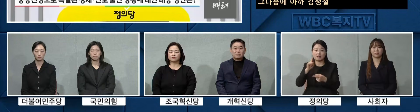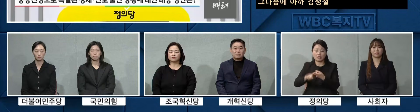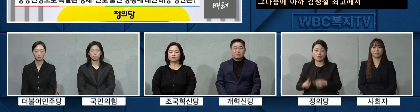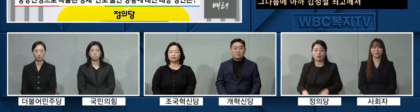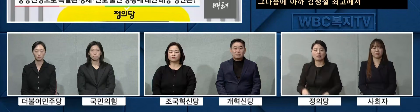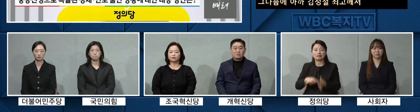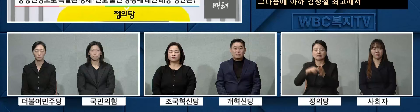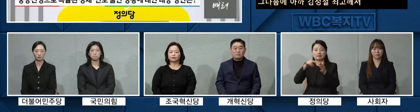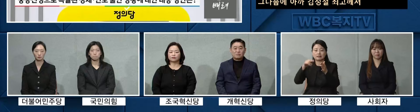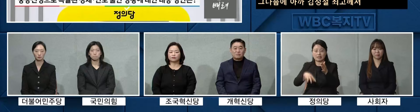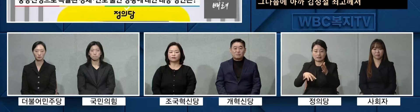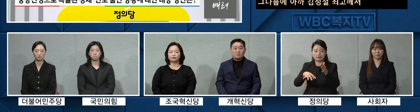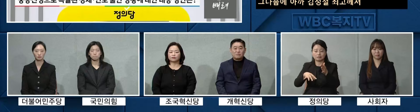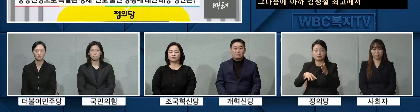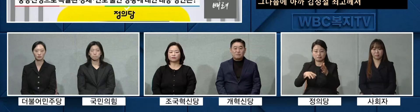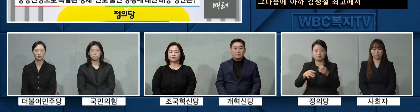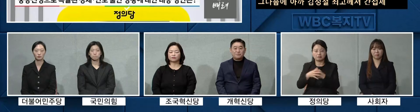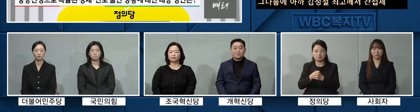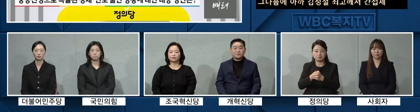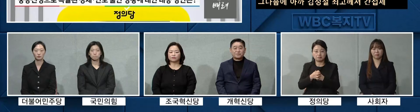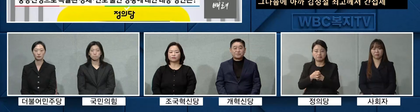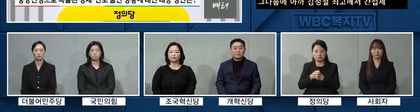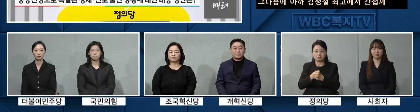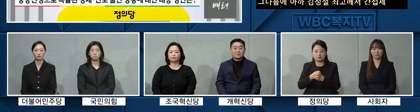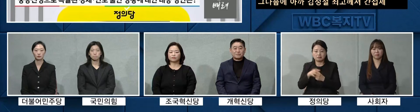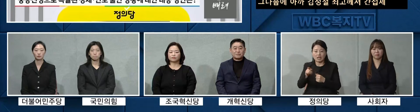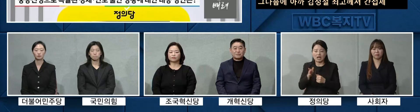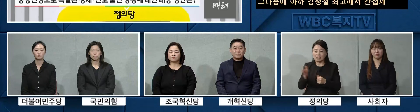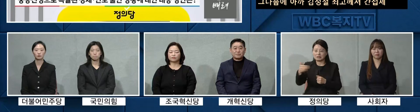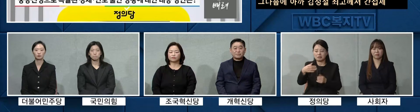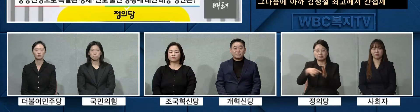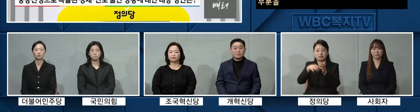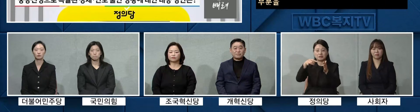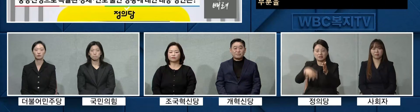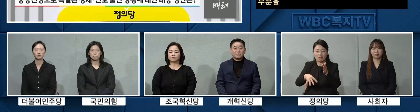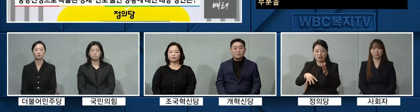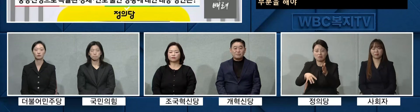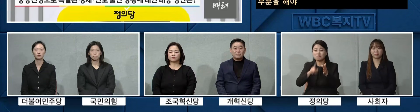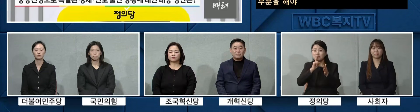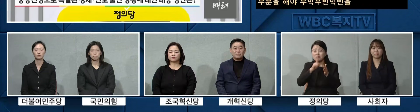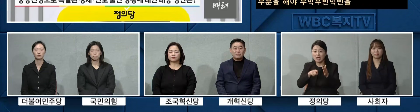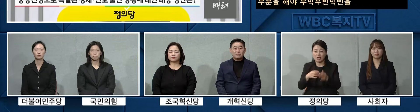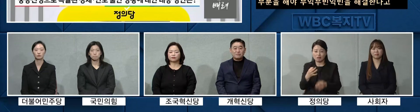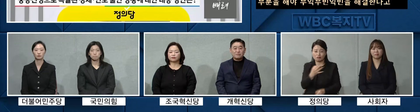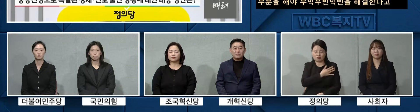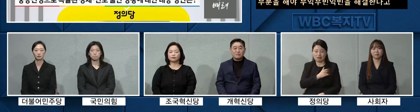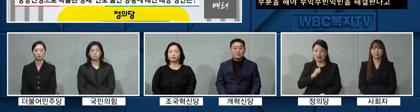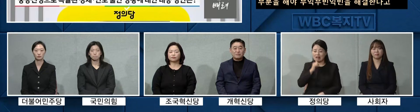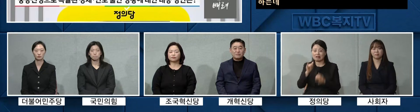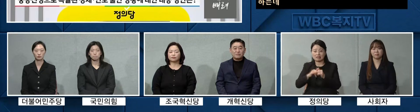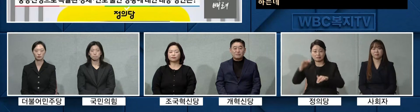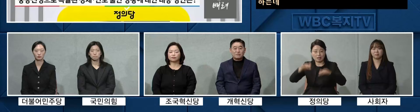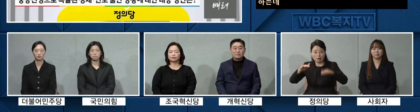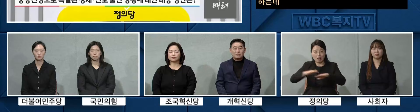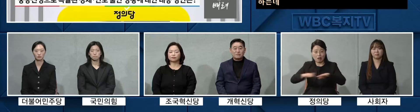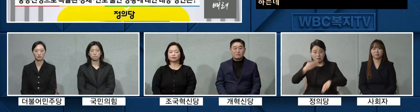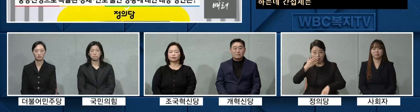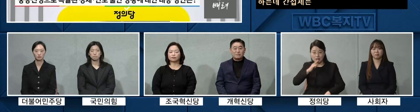간접세 부분을 해야 이 부익부 빈익빈을 해결한다고 하는데 간접세는 사실상